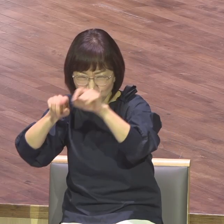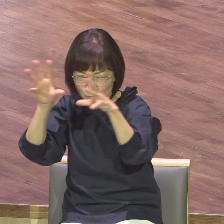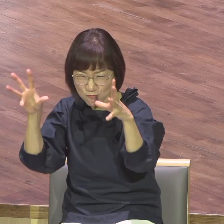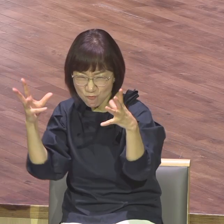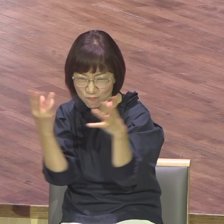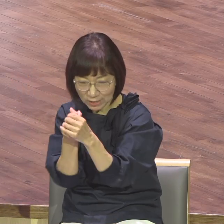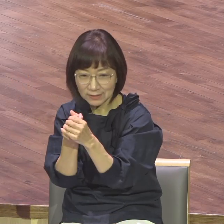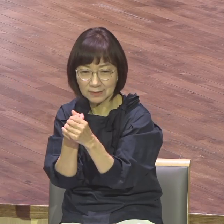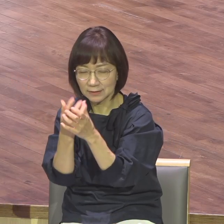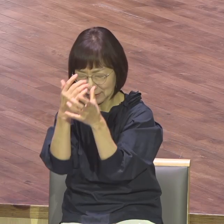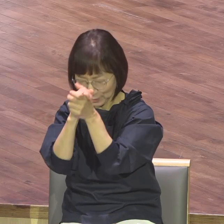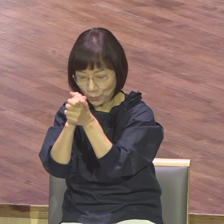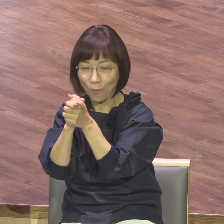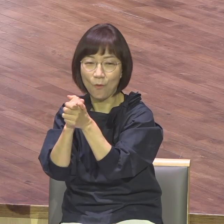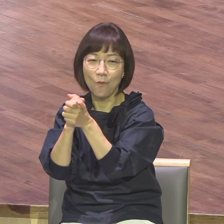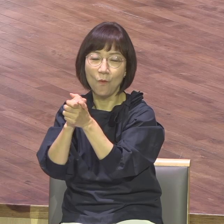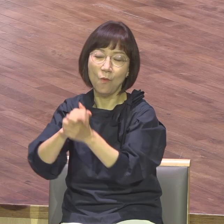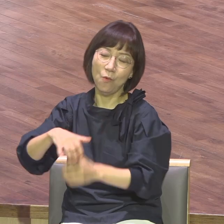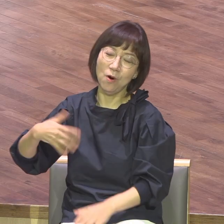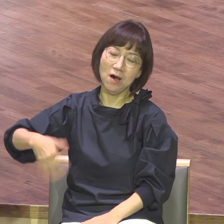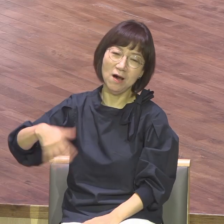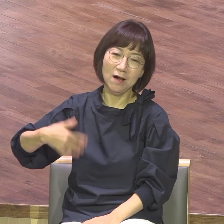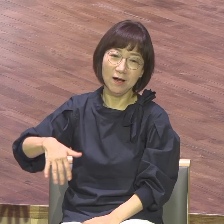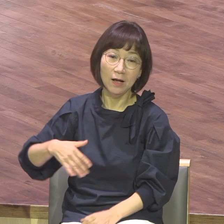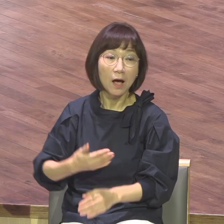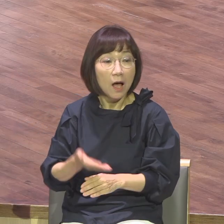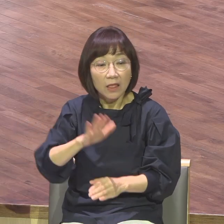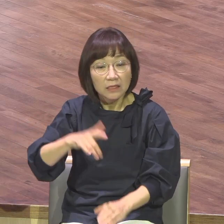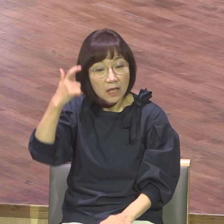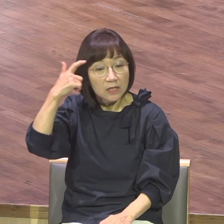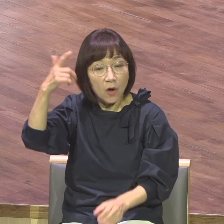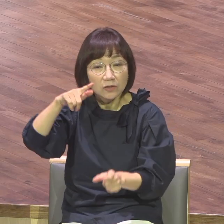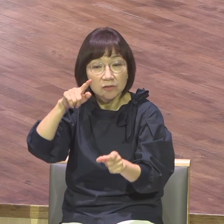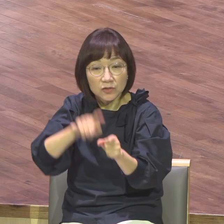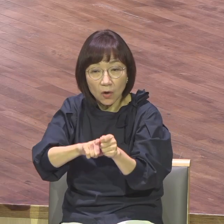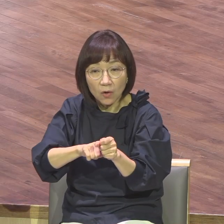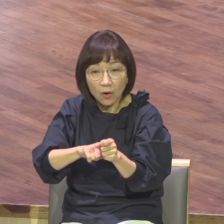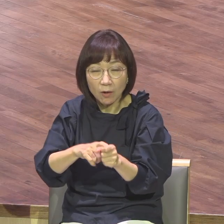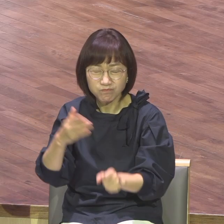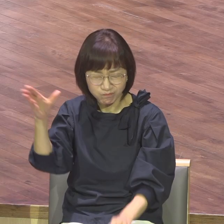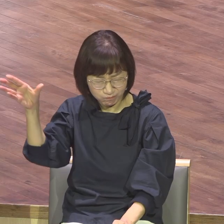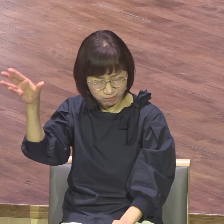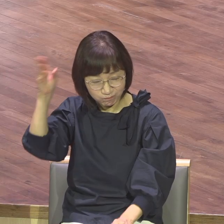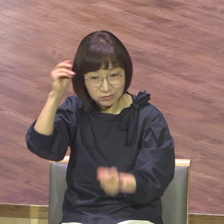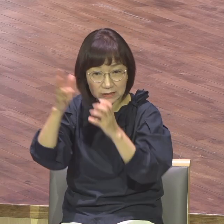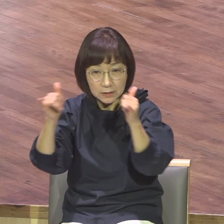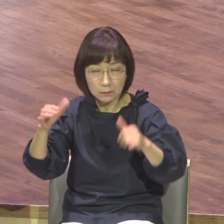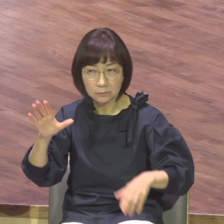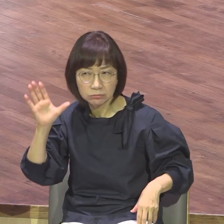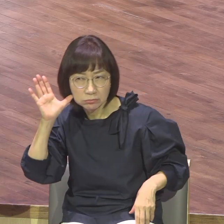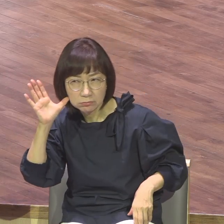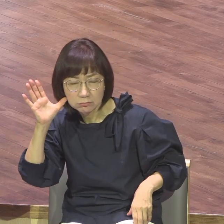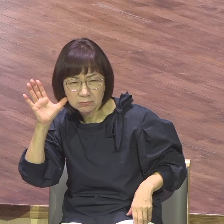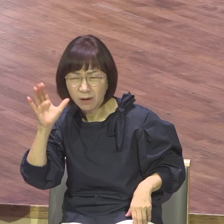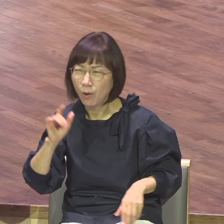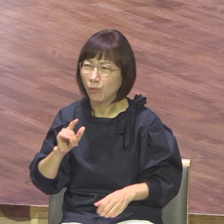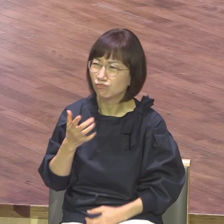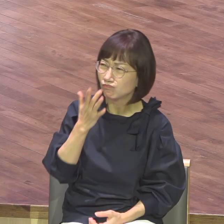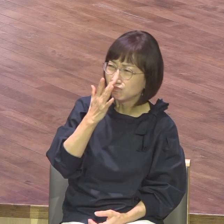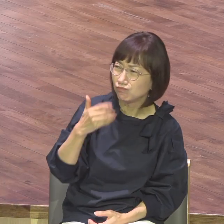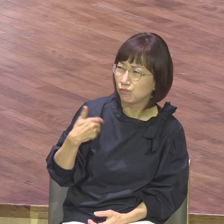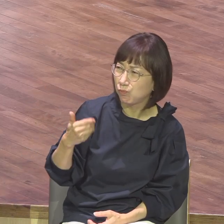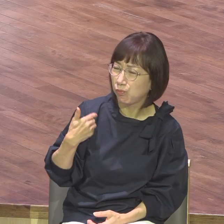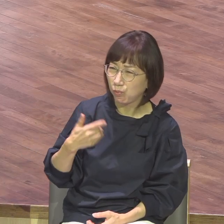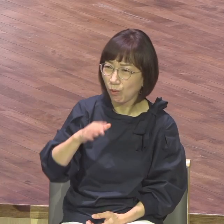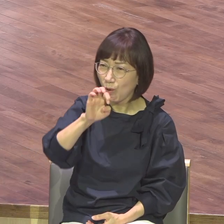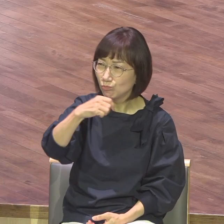영적으로 거듭나지 못해놓으니까 영적인 비밀을 모르니까 그 말도 이해도 안 되고 무슨 뭐 교회가 무슨 플랫폼이냐 무슨